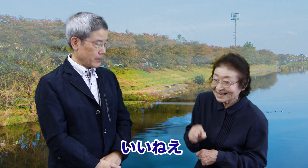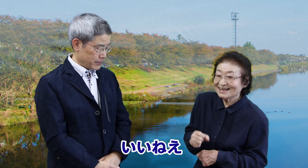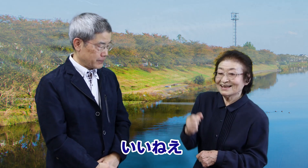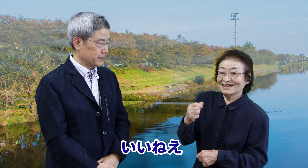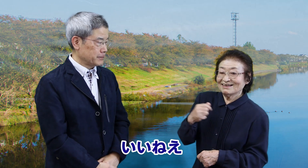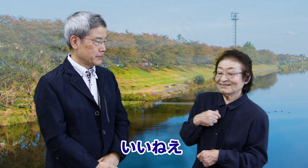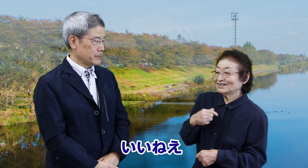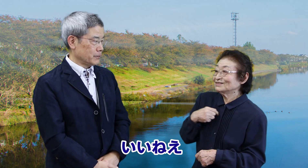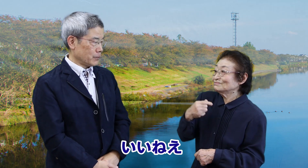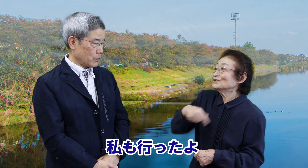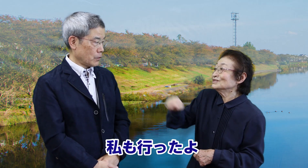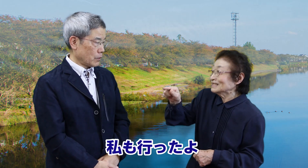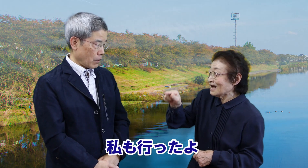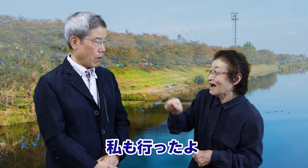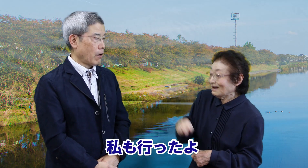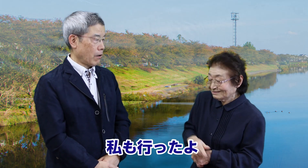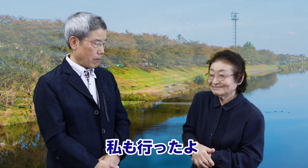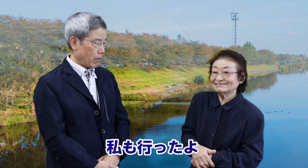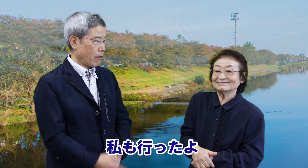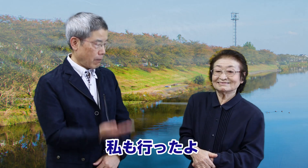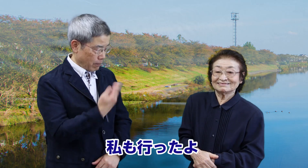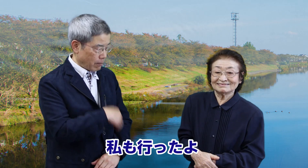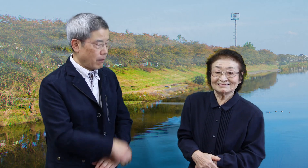いいね。私も行ったよ。